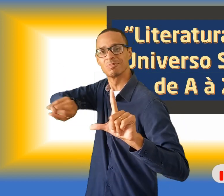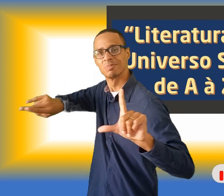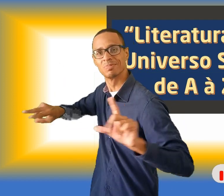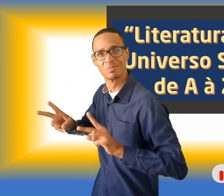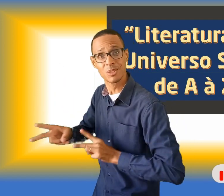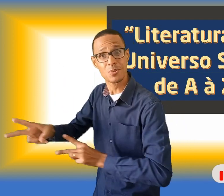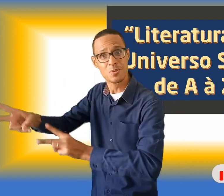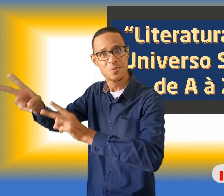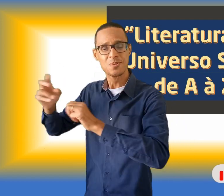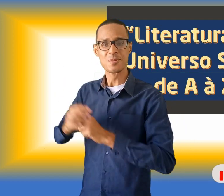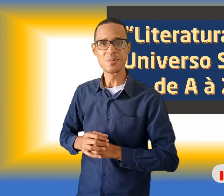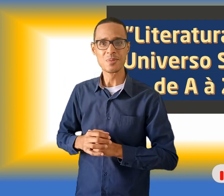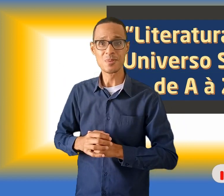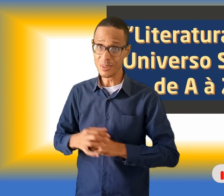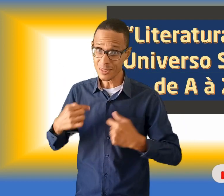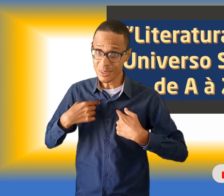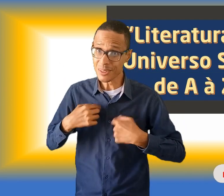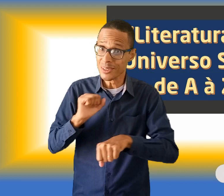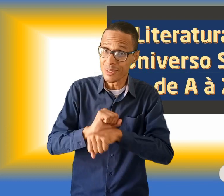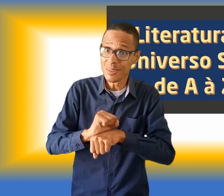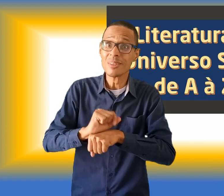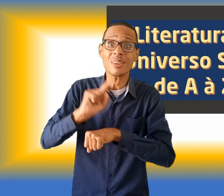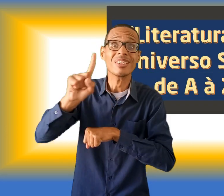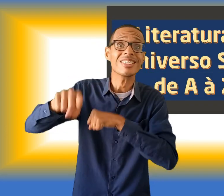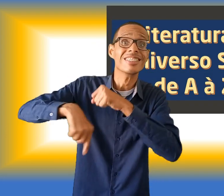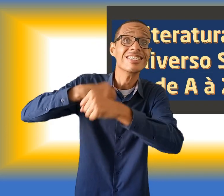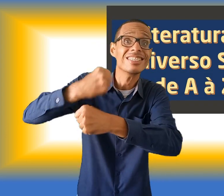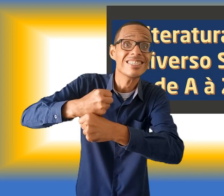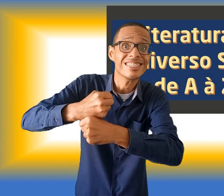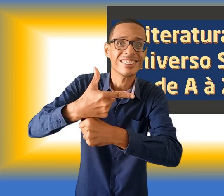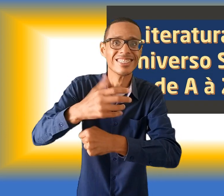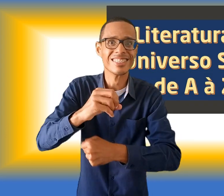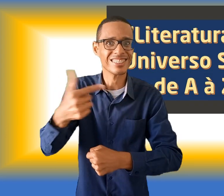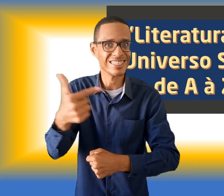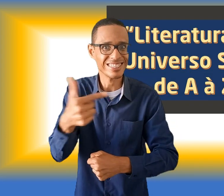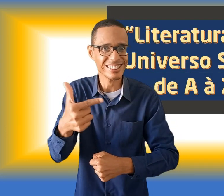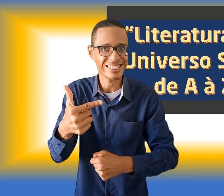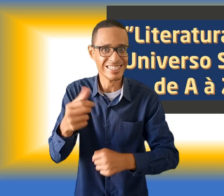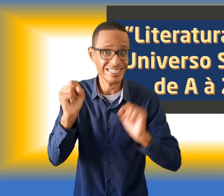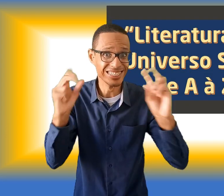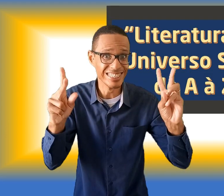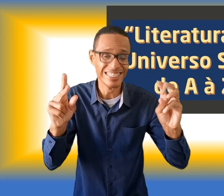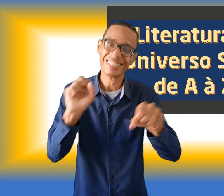a produção de novos vídeos continue. Espero